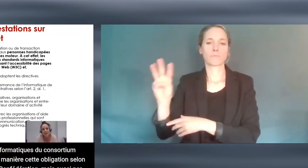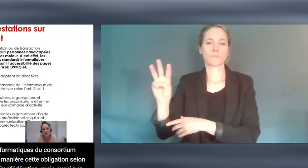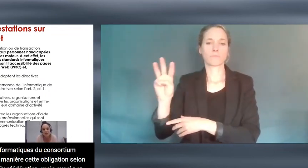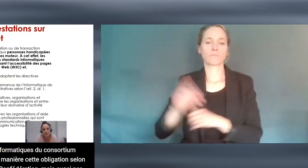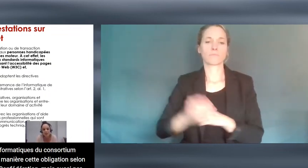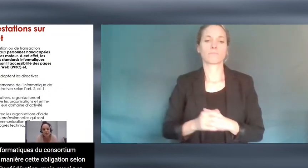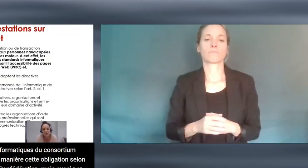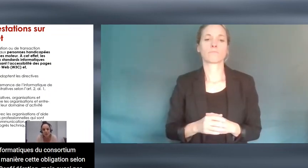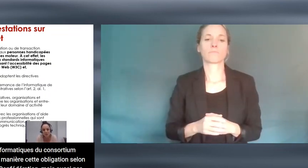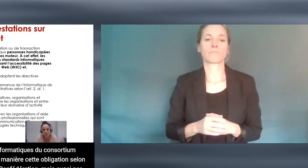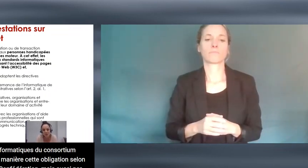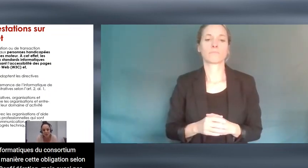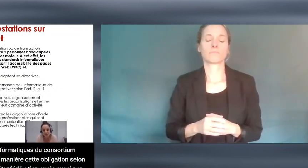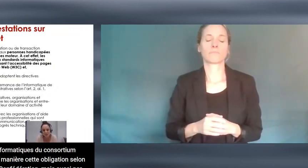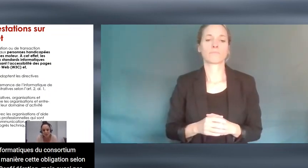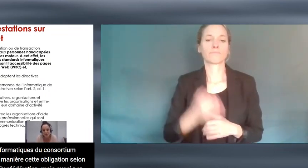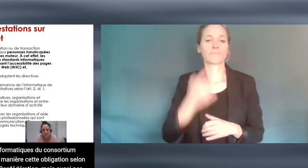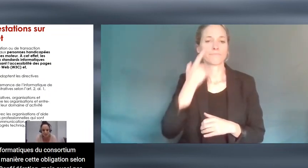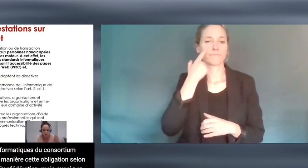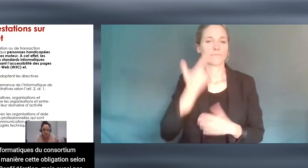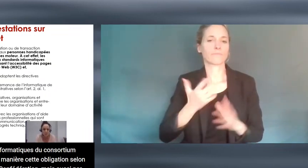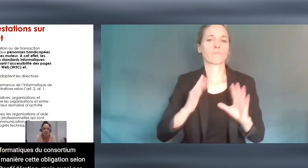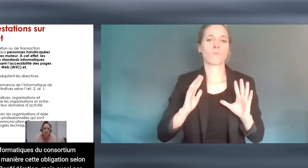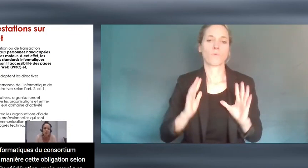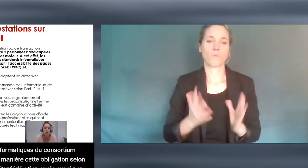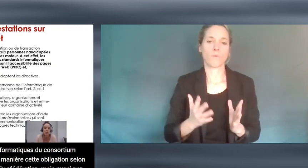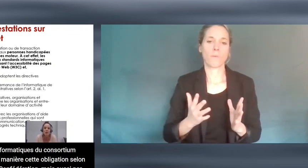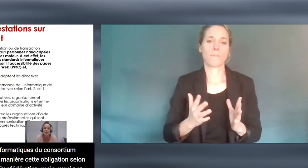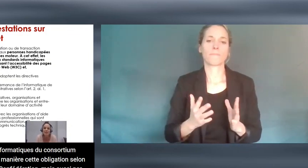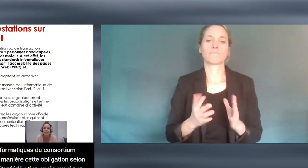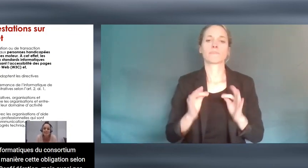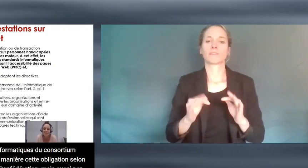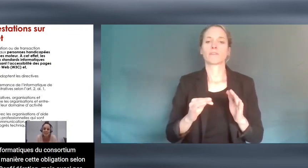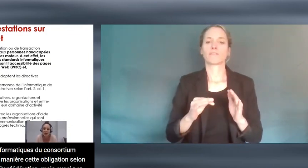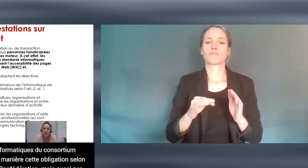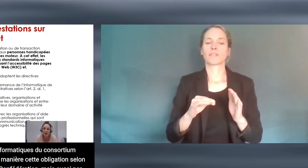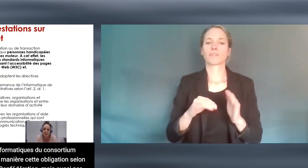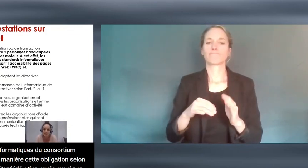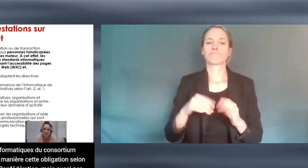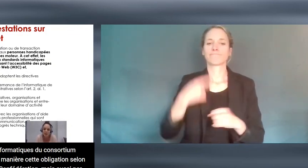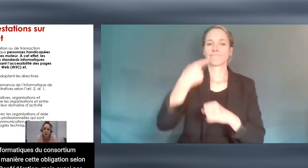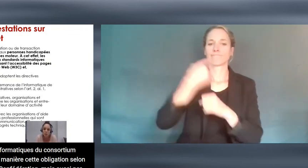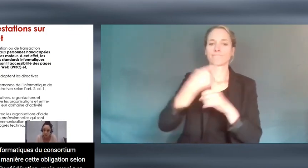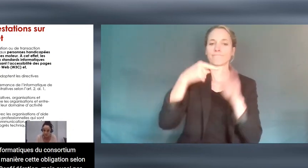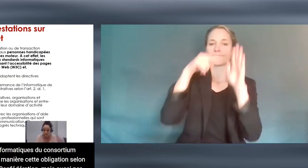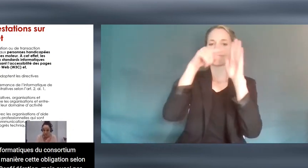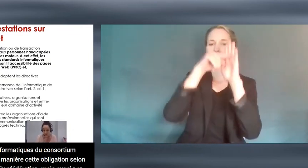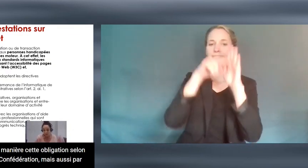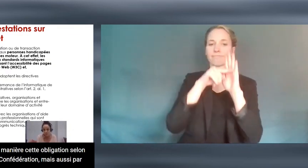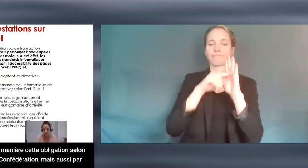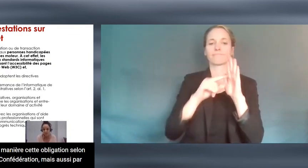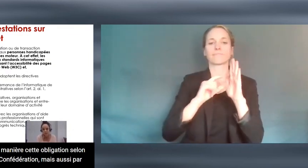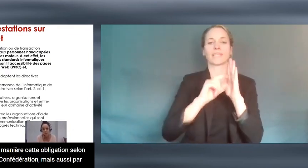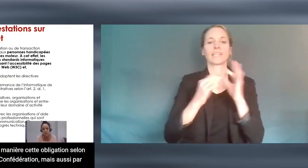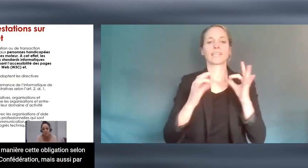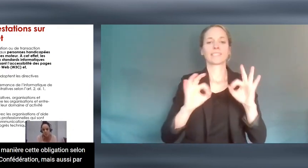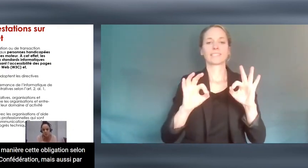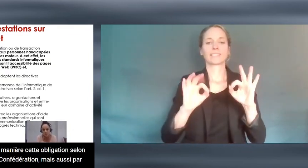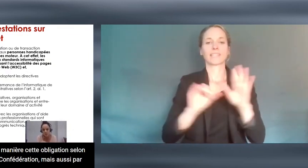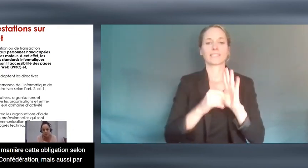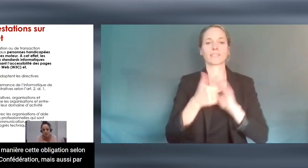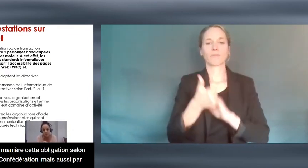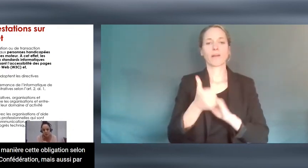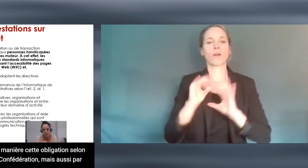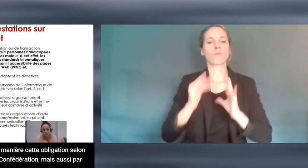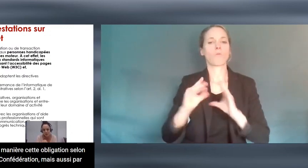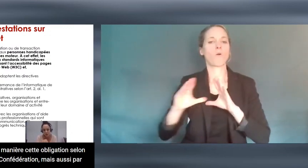voir de quelle manière cette obligation, selon l'article 10 alinéa 1, a été concrétisée par la Confédération, mais